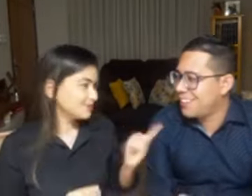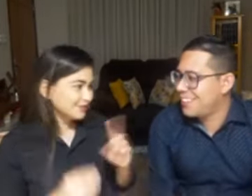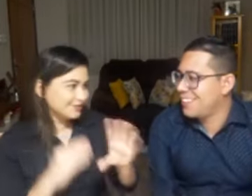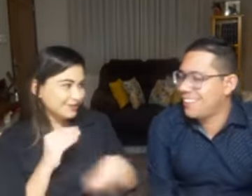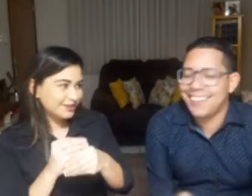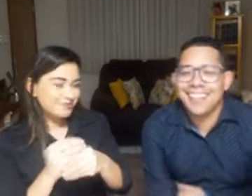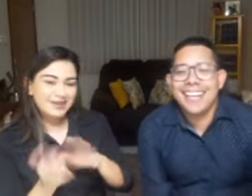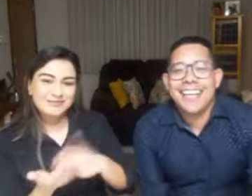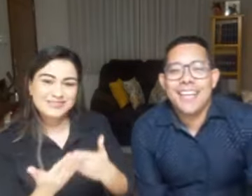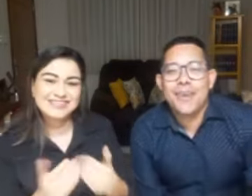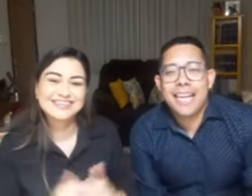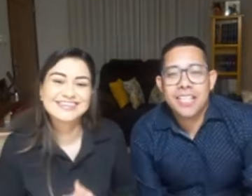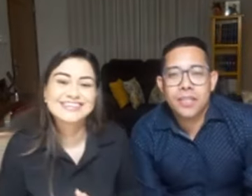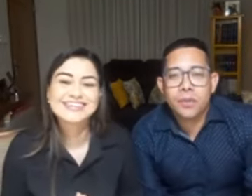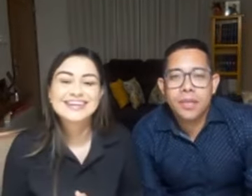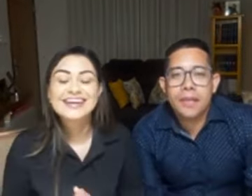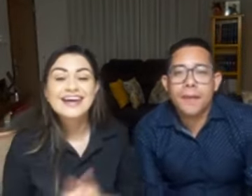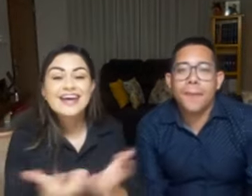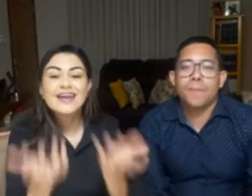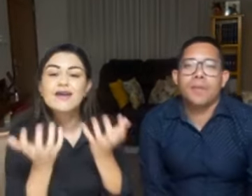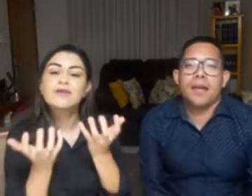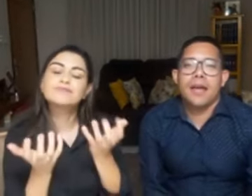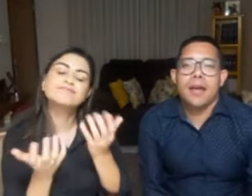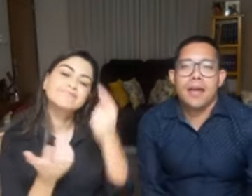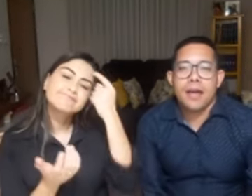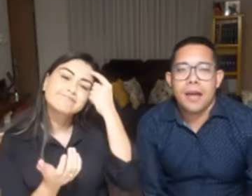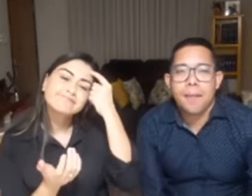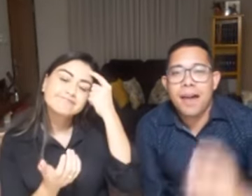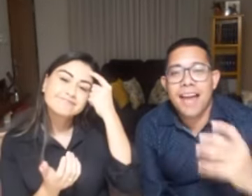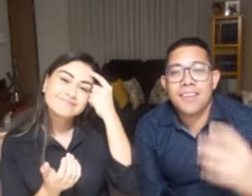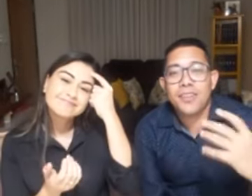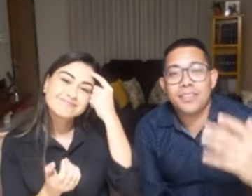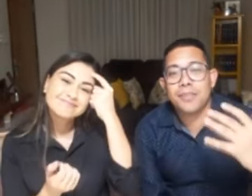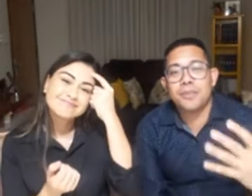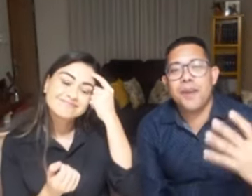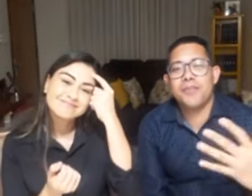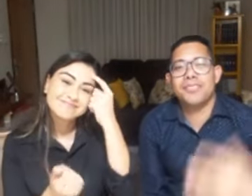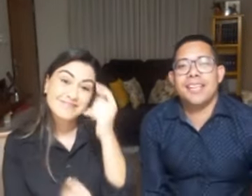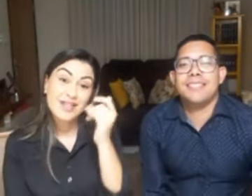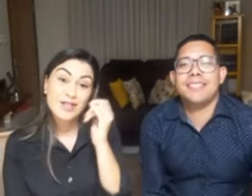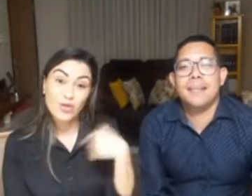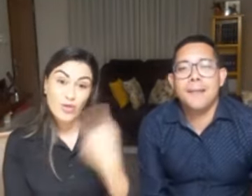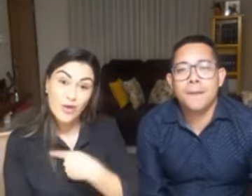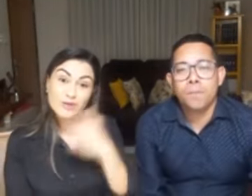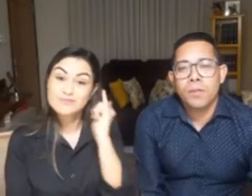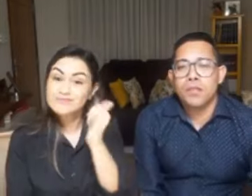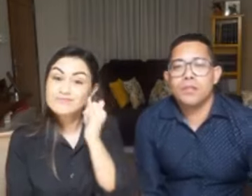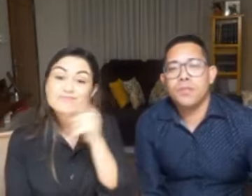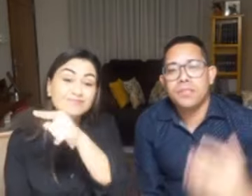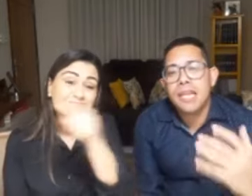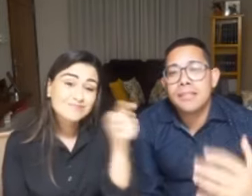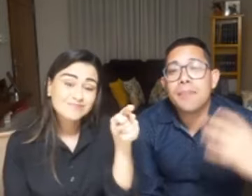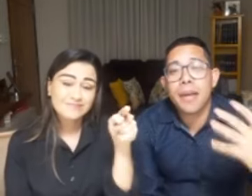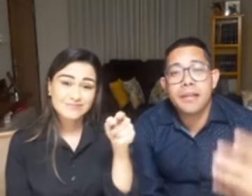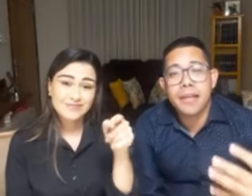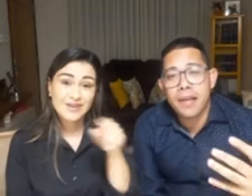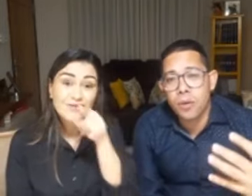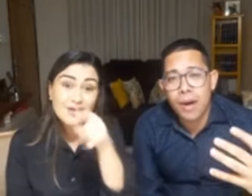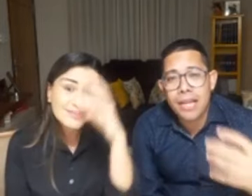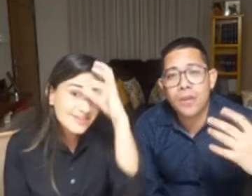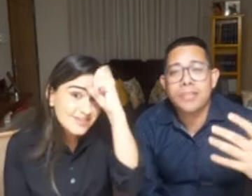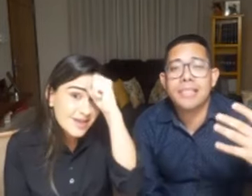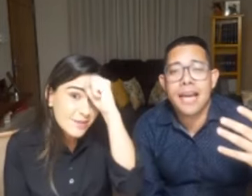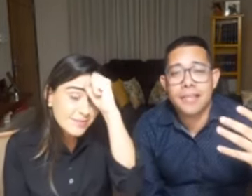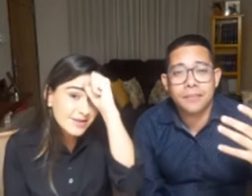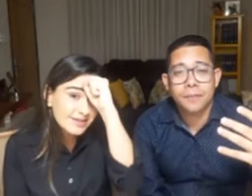Pode. Eu vou interpretar. Eu acredito que a palavra que nós temos para vocês é que se vocês aprenderam